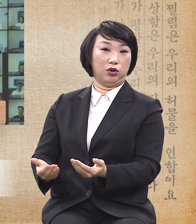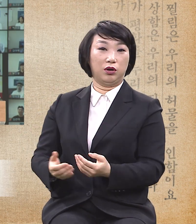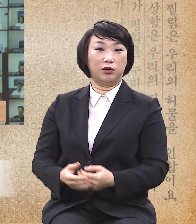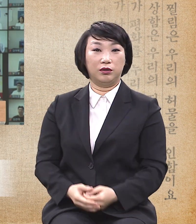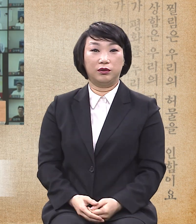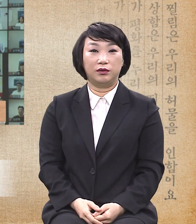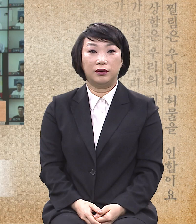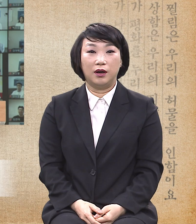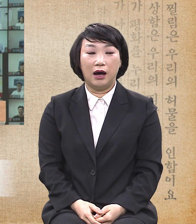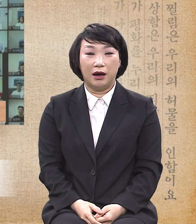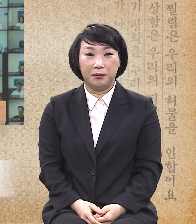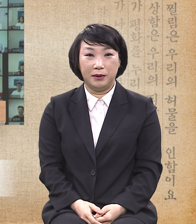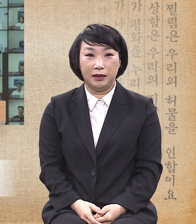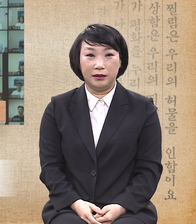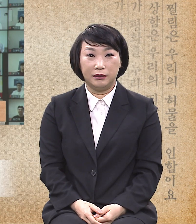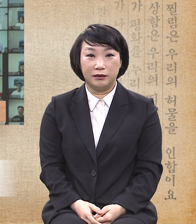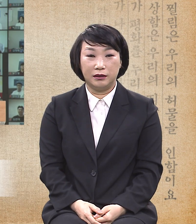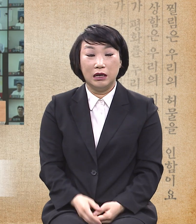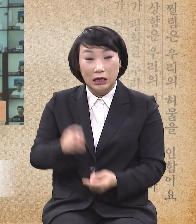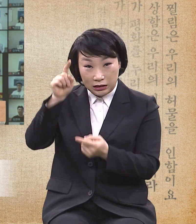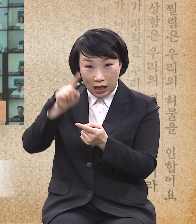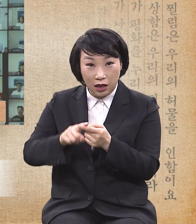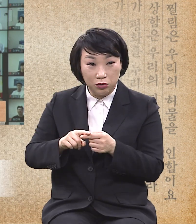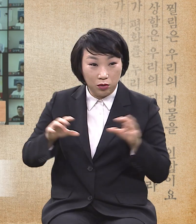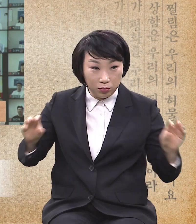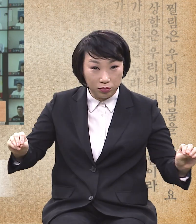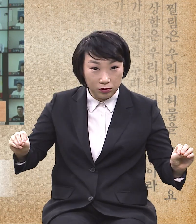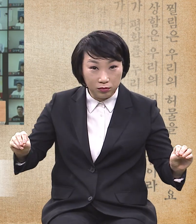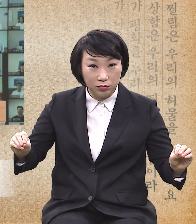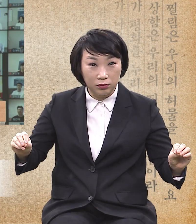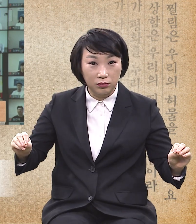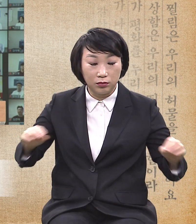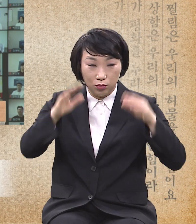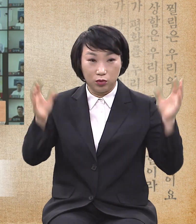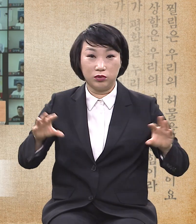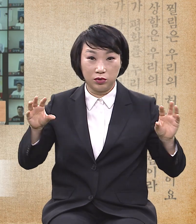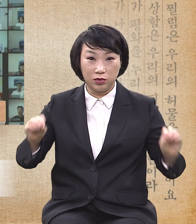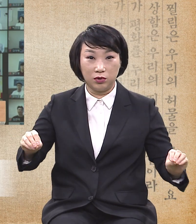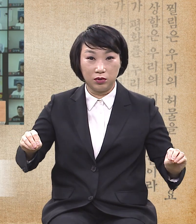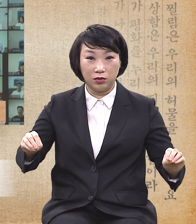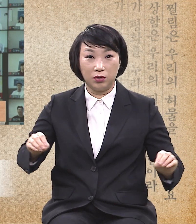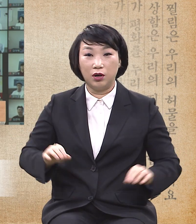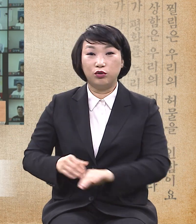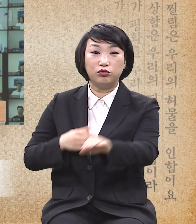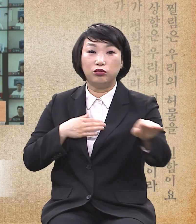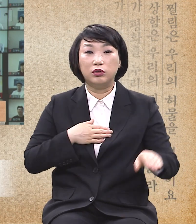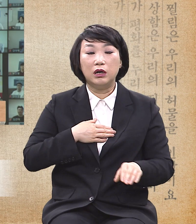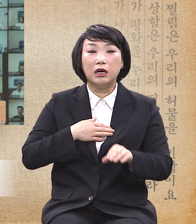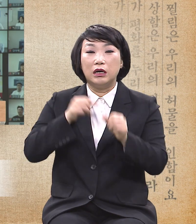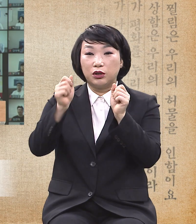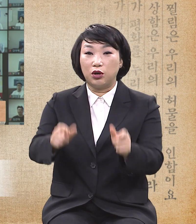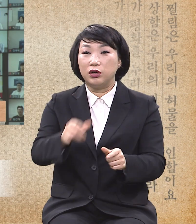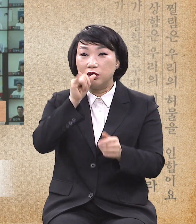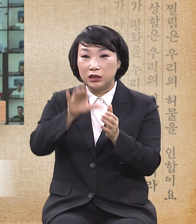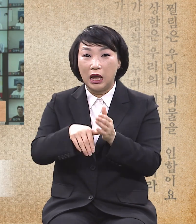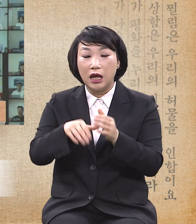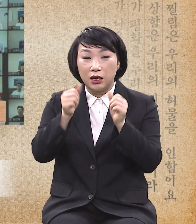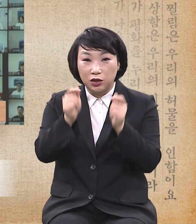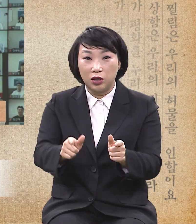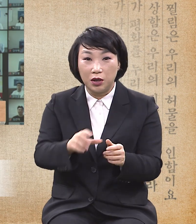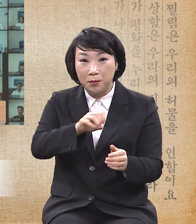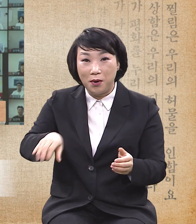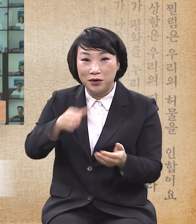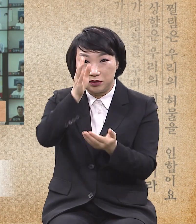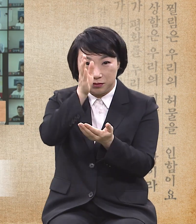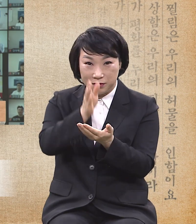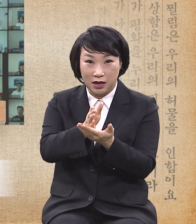하라. 거룩하게 하라. 그대로 수답 정지시켜라 그 말이요. 우리는 기회 있을 때 기회를 놓치지 말라